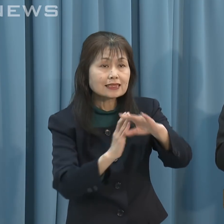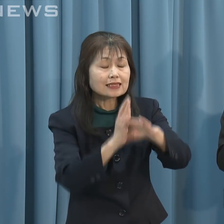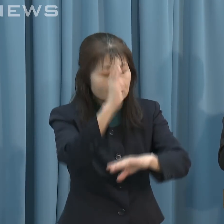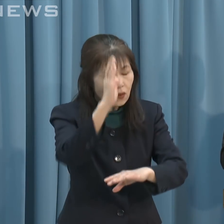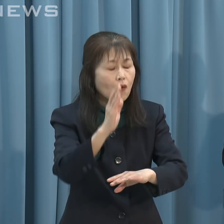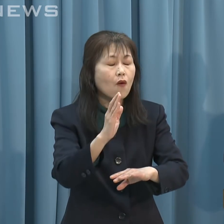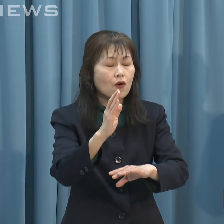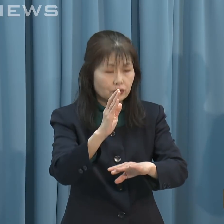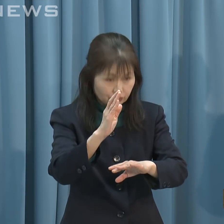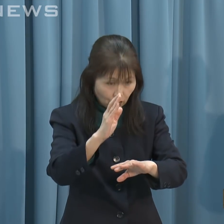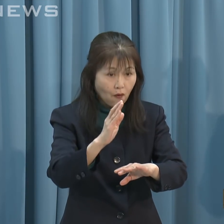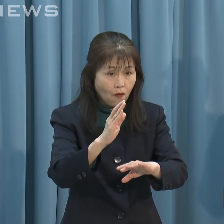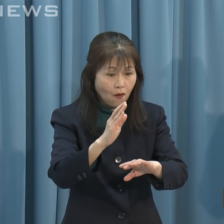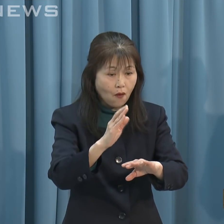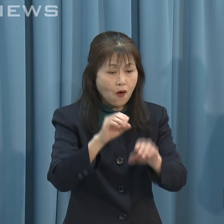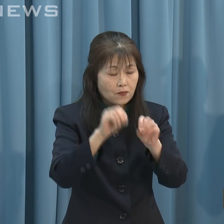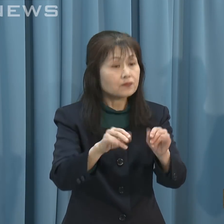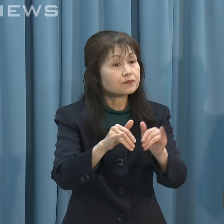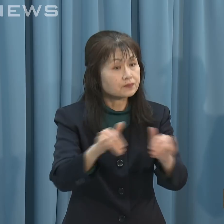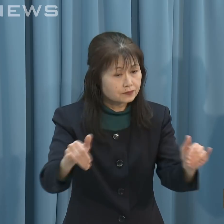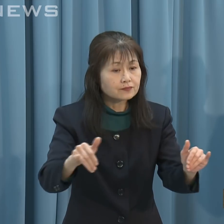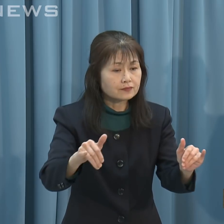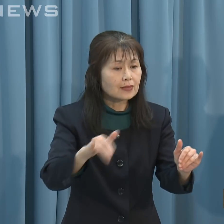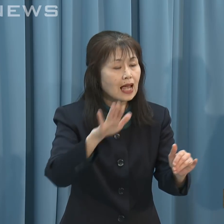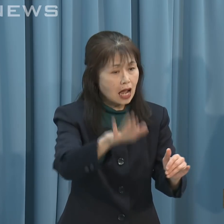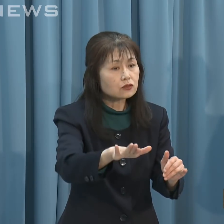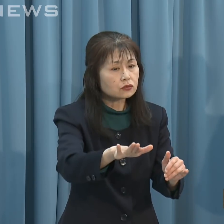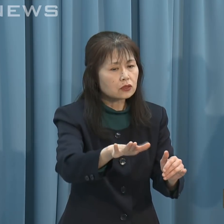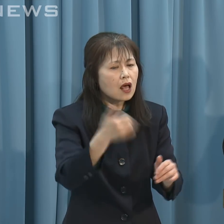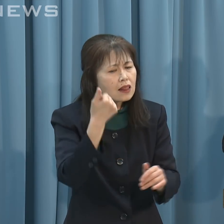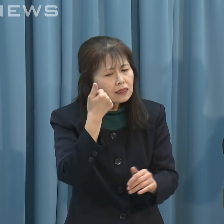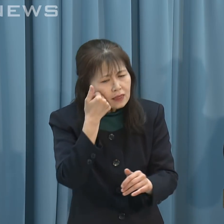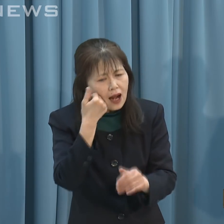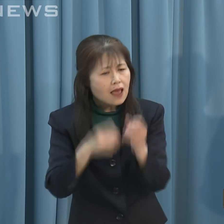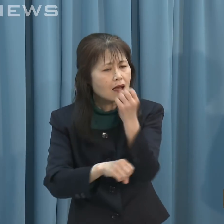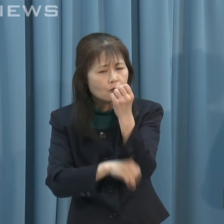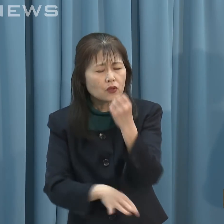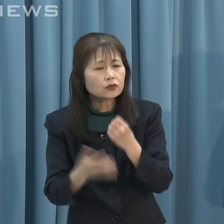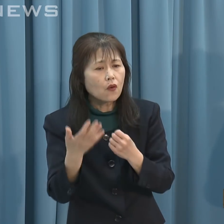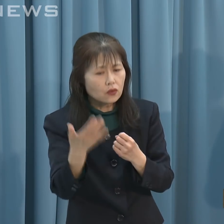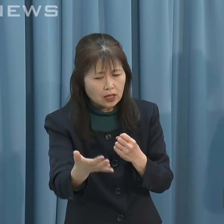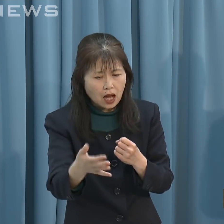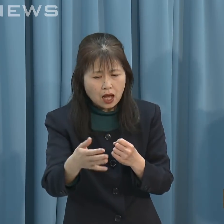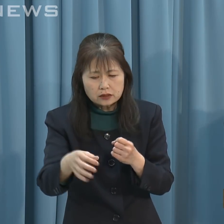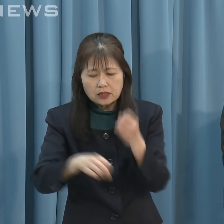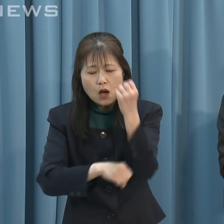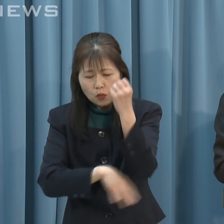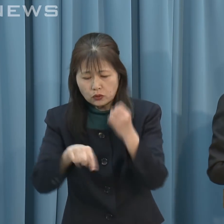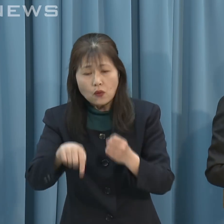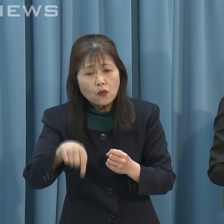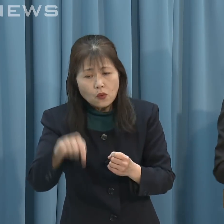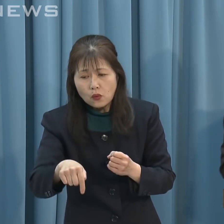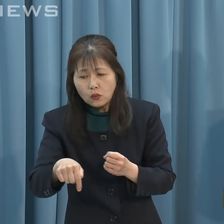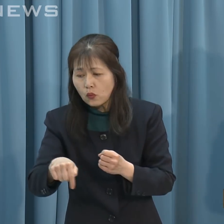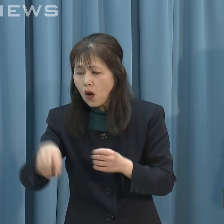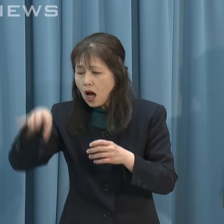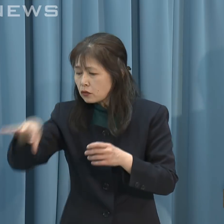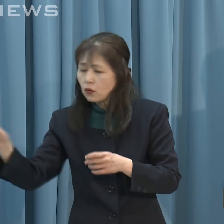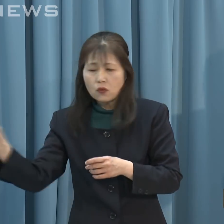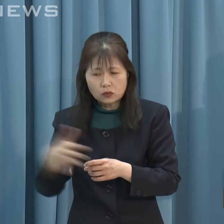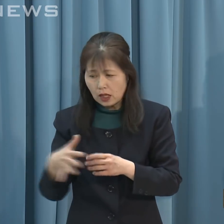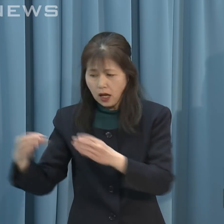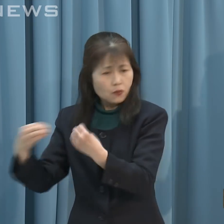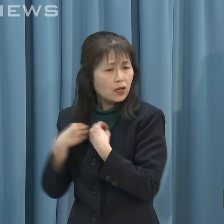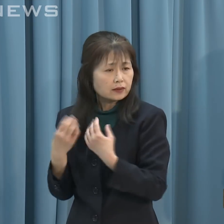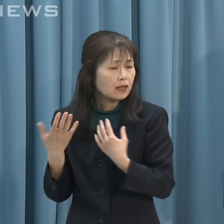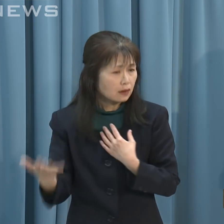この誰どなたが原因 でそのどなたはどこからっていうやつをできるだけ一生懸命探してるわけですね。で